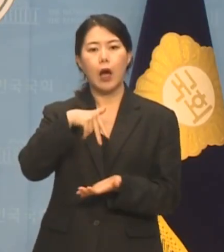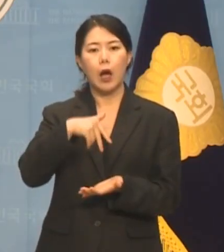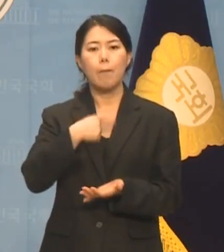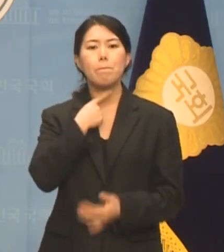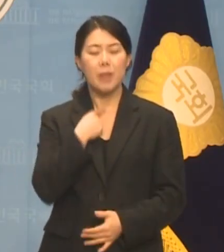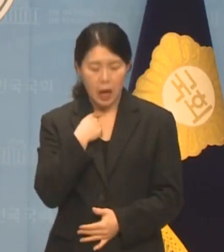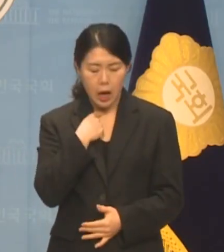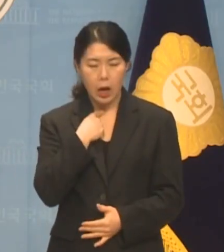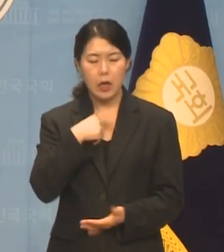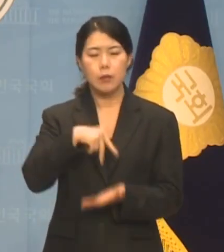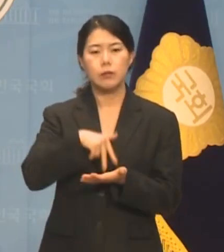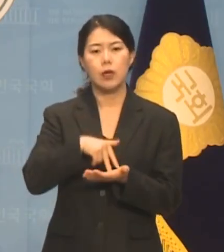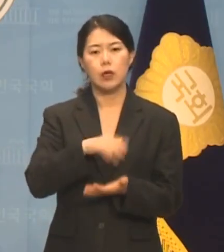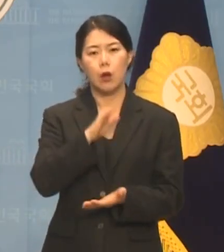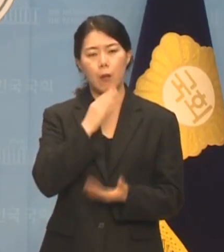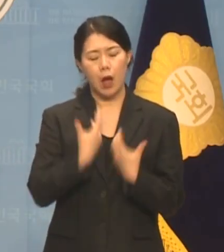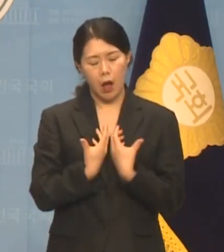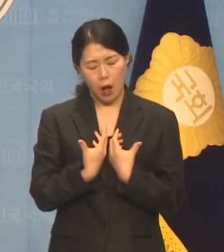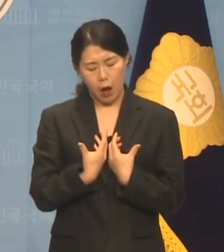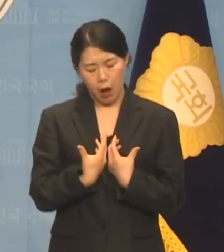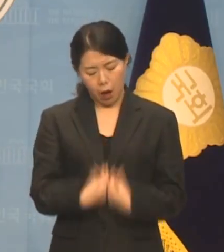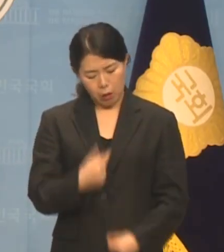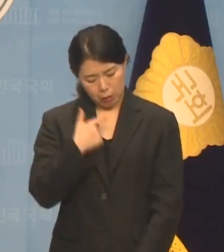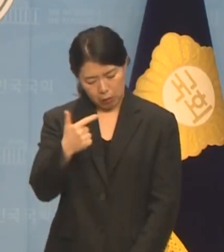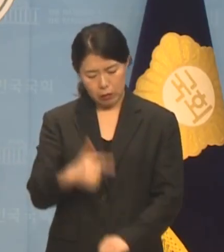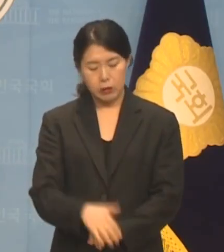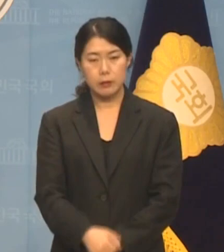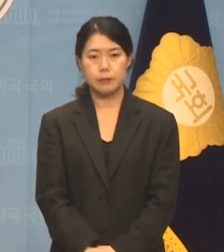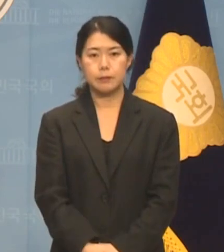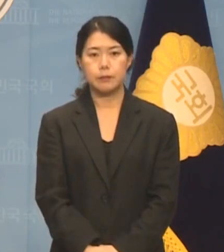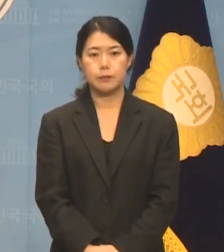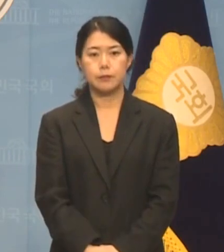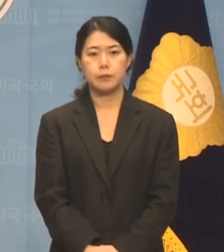깊은 자괴감이 듭니다.